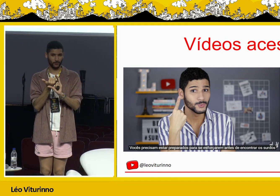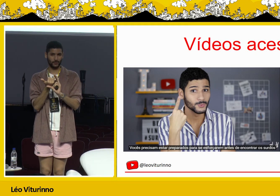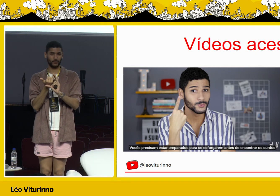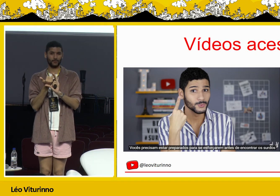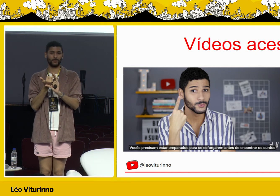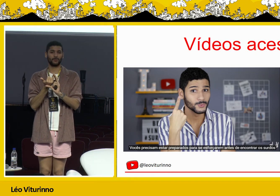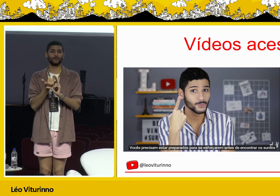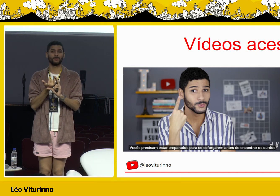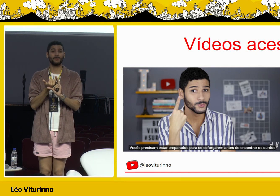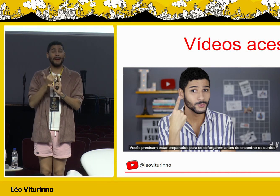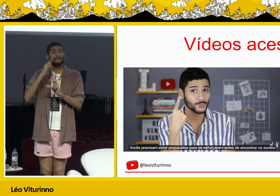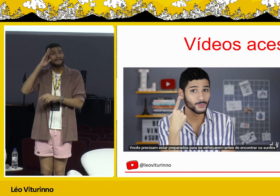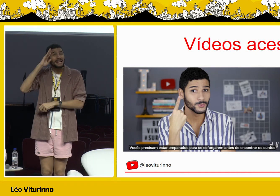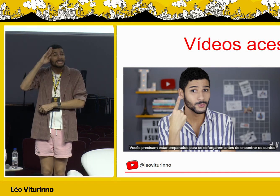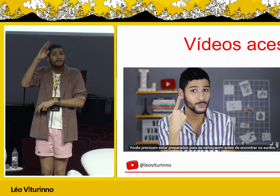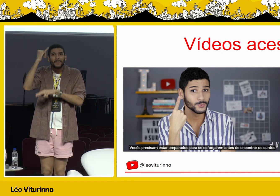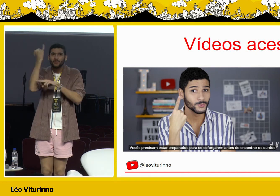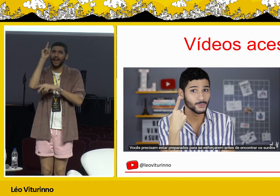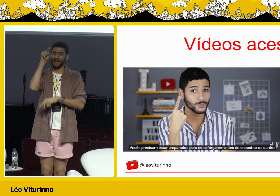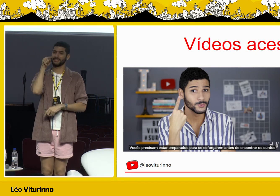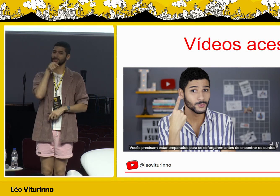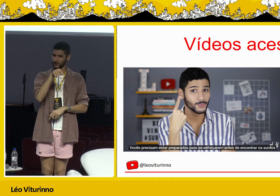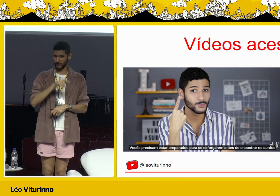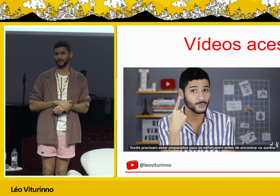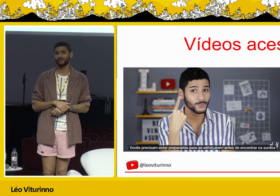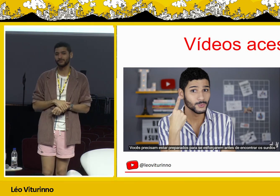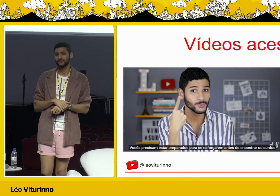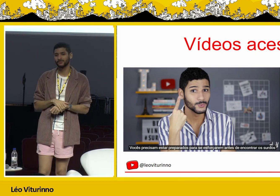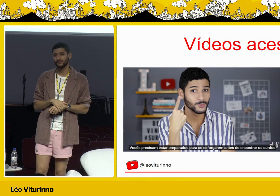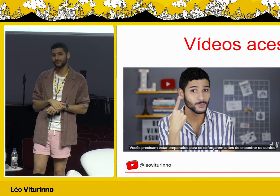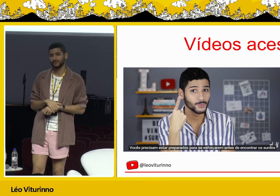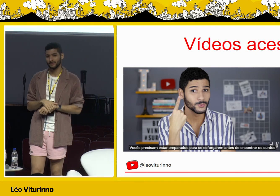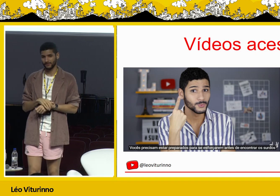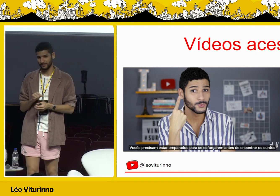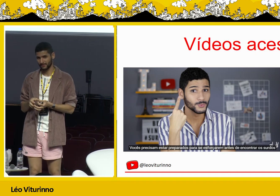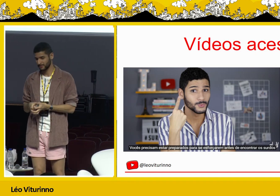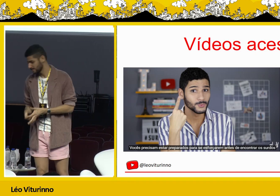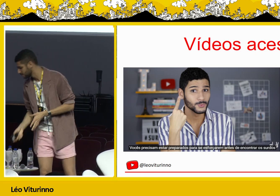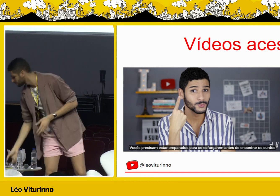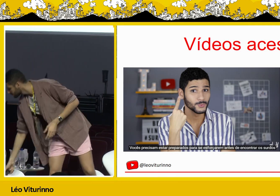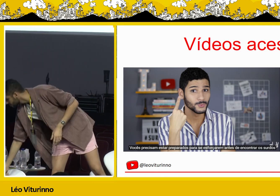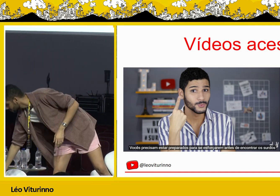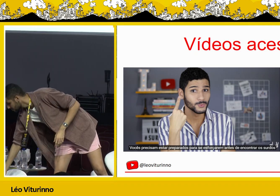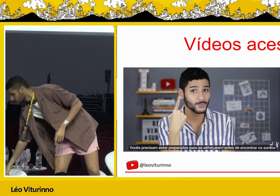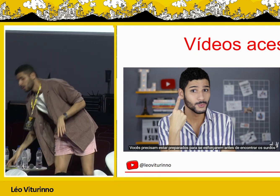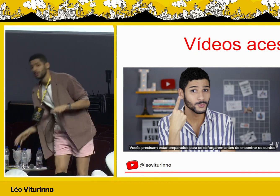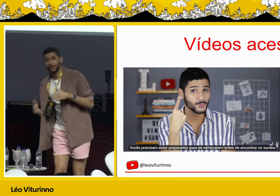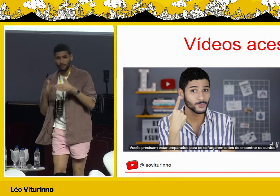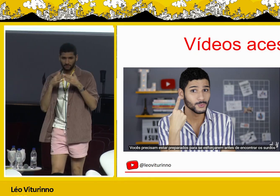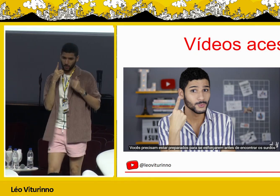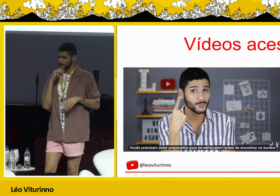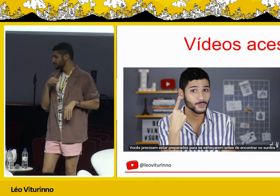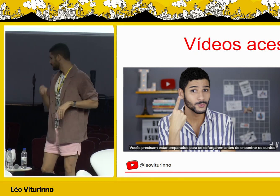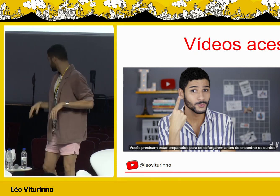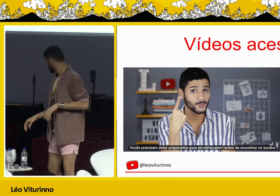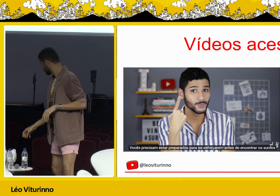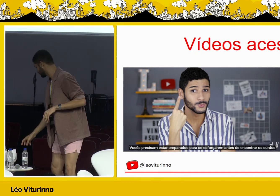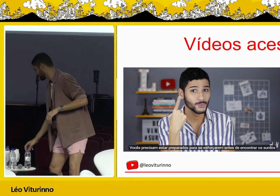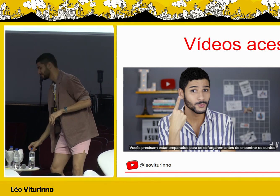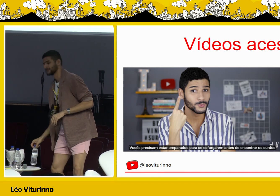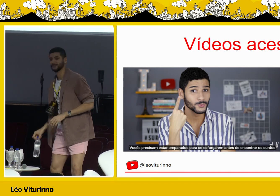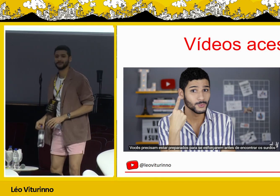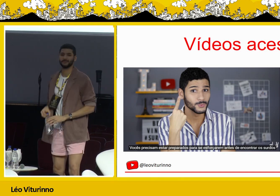e agora falando um pouco mais específico do meu canal a respeito de do que eu faço no